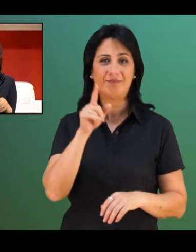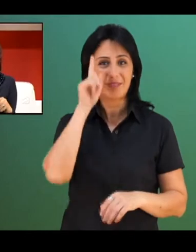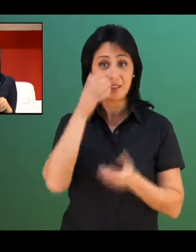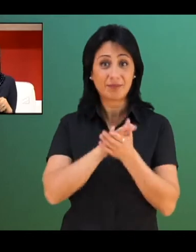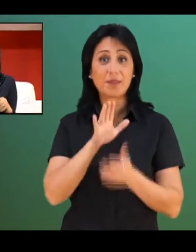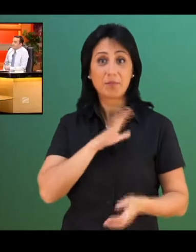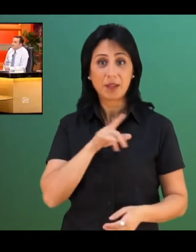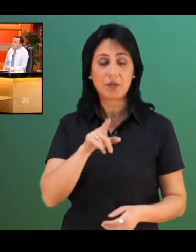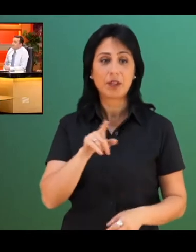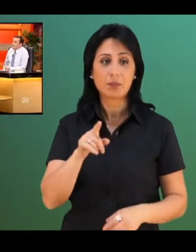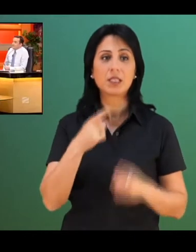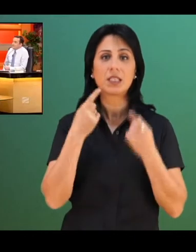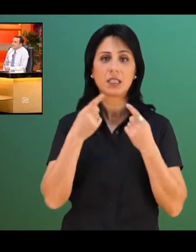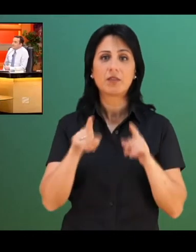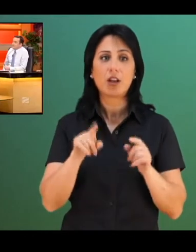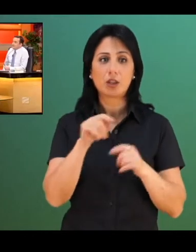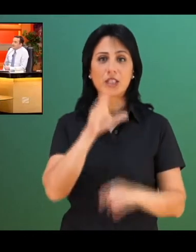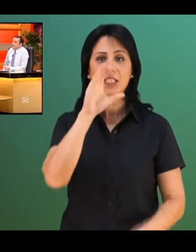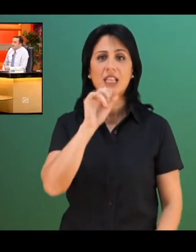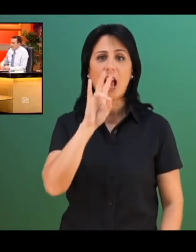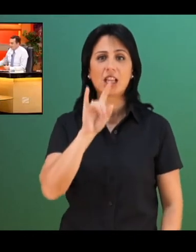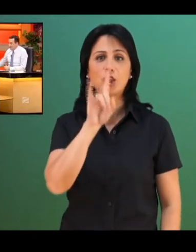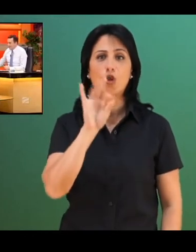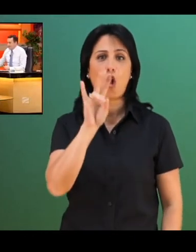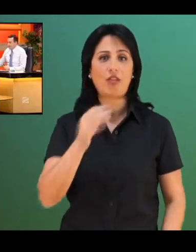ის ის ის ის ის ის ის ის ის ის ის ის ის ის ის ის